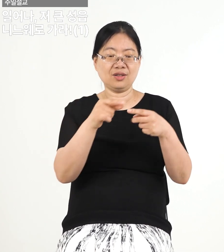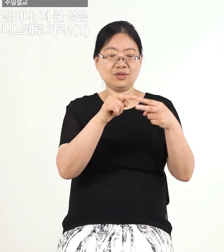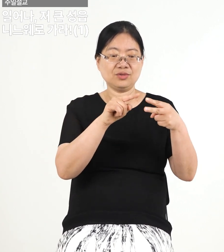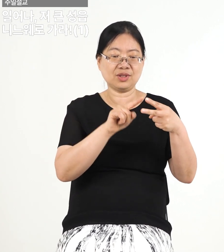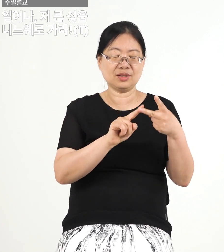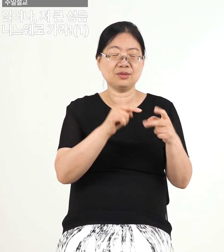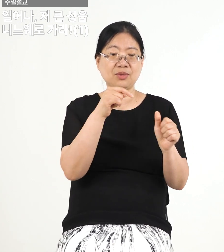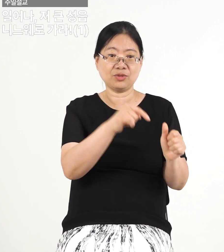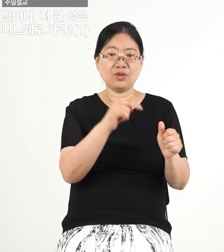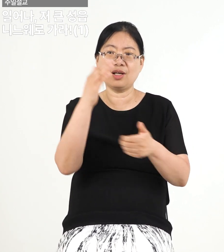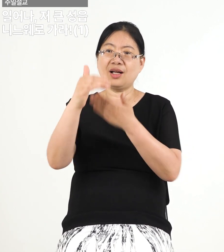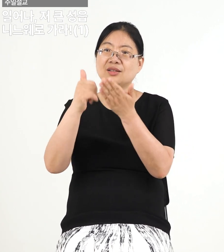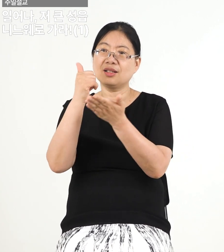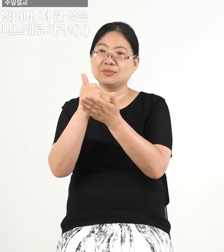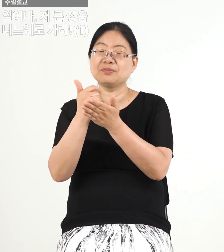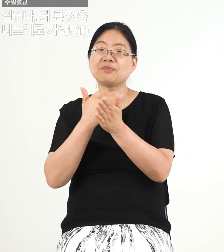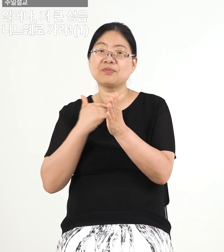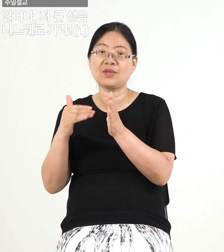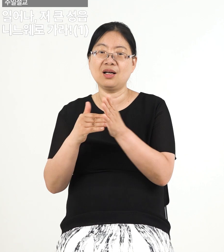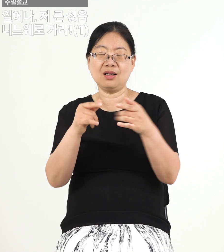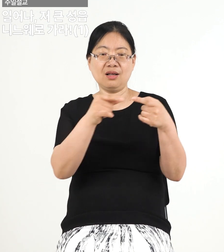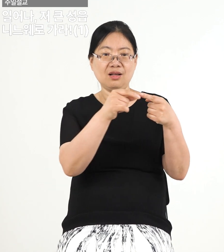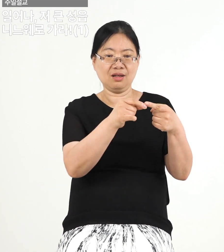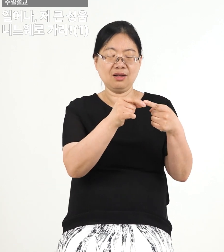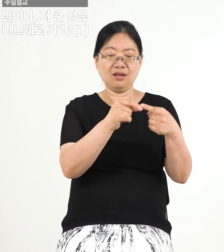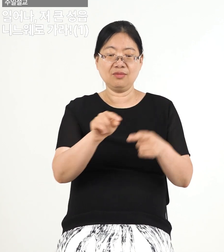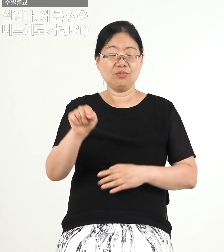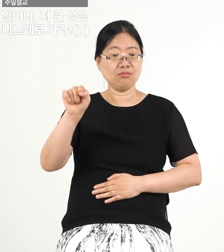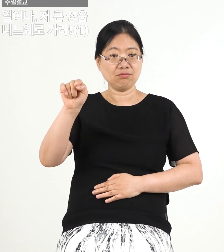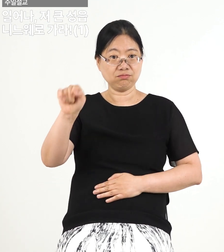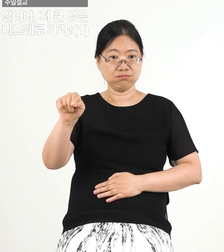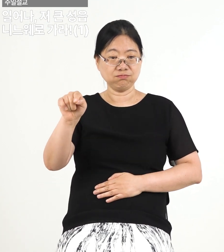요나에게 하나님께서 첫째, 너는